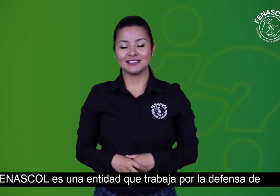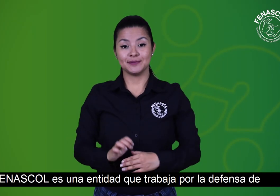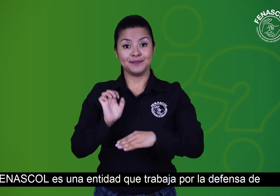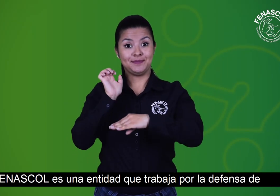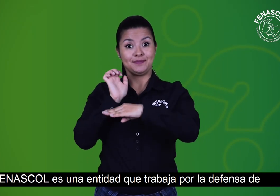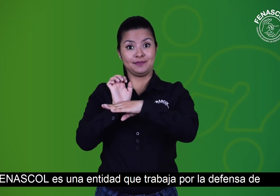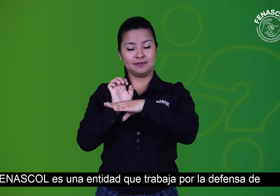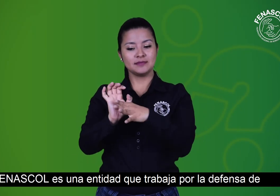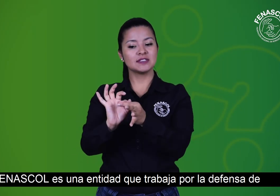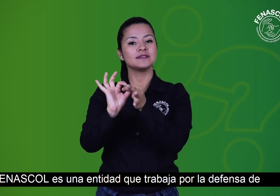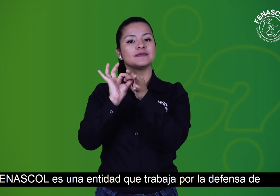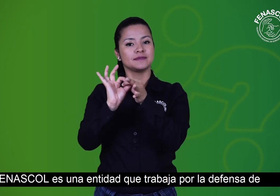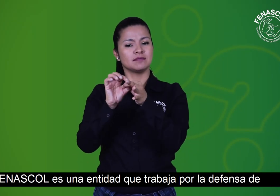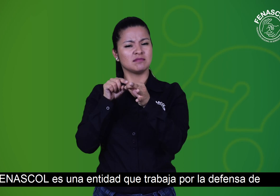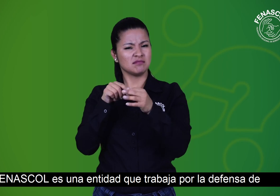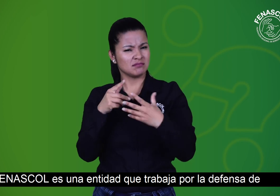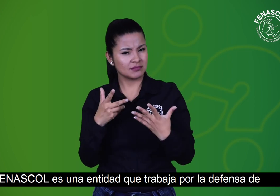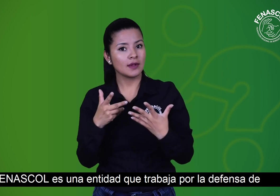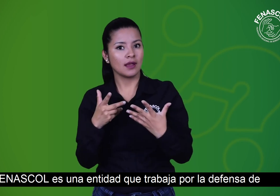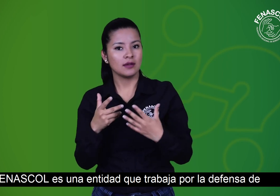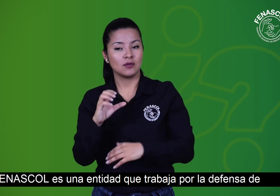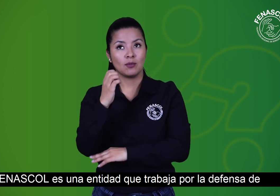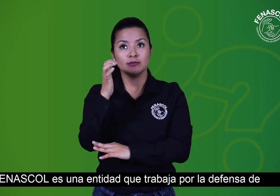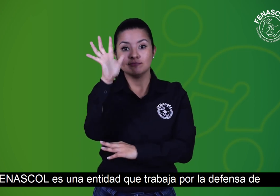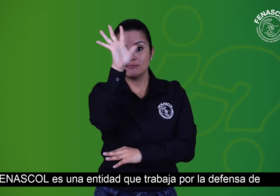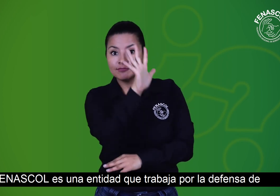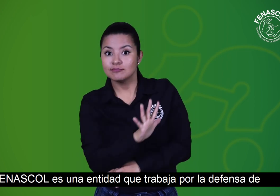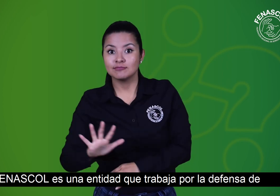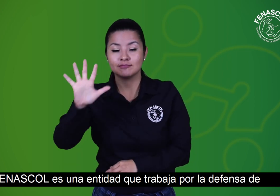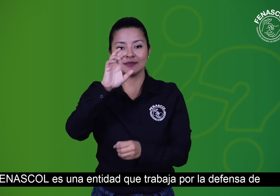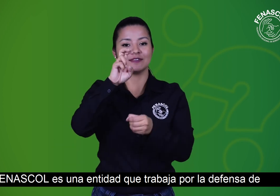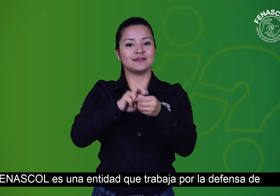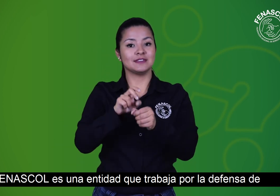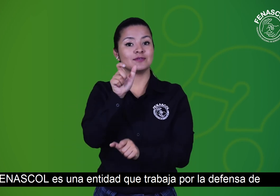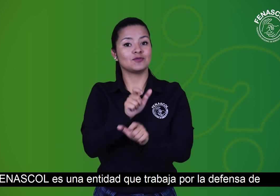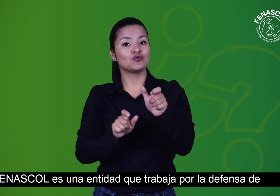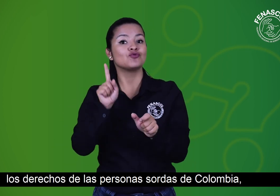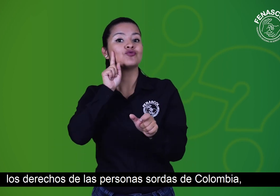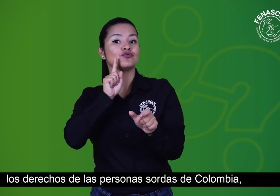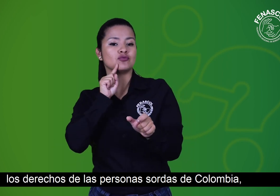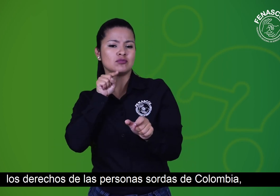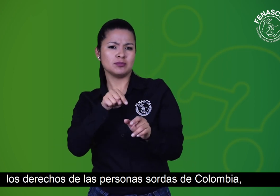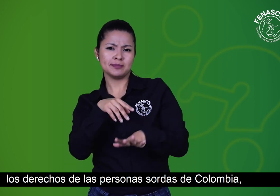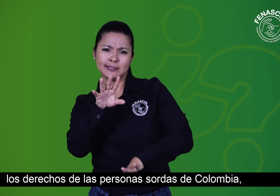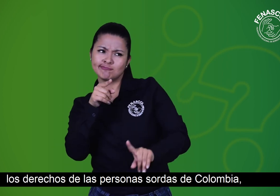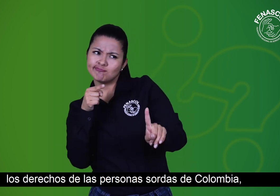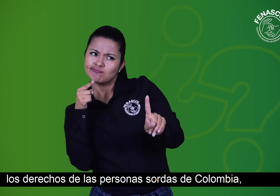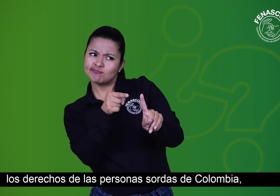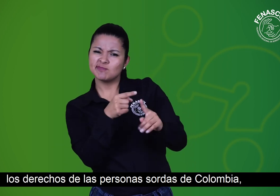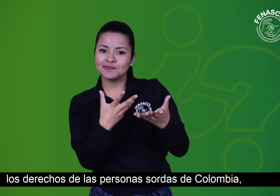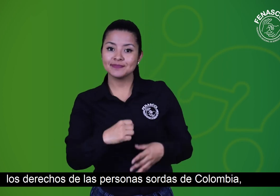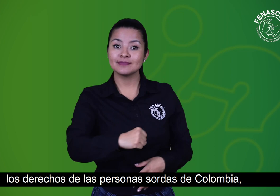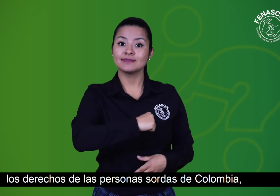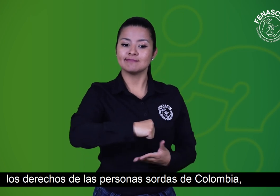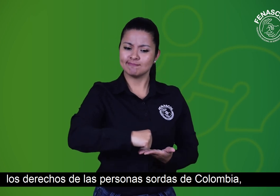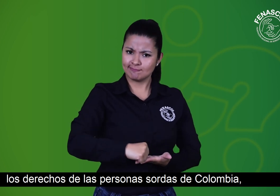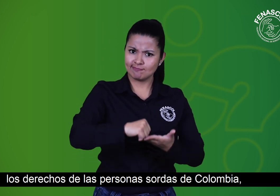FENASCOL es una entidad que trabaja por la defensa de los derechos de las personas sordas de Colombia.